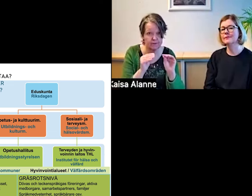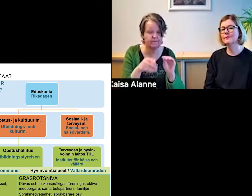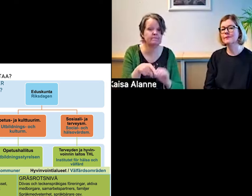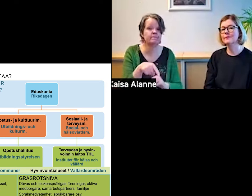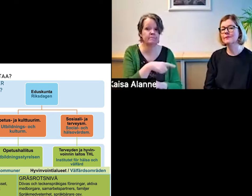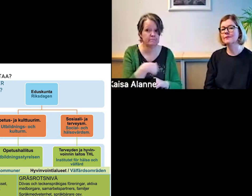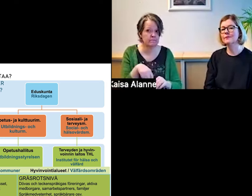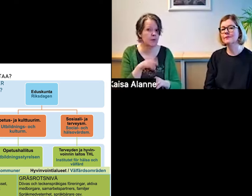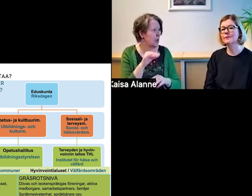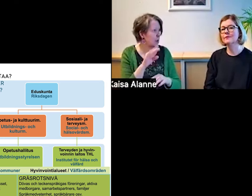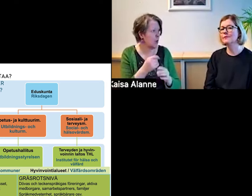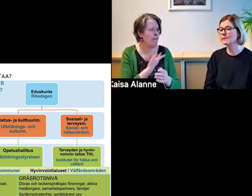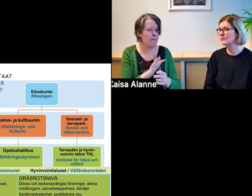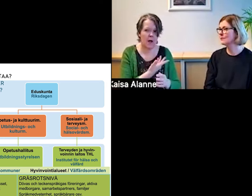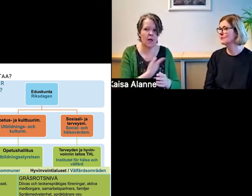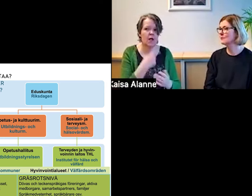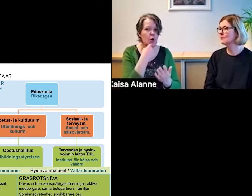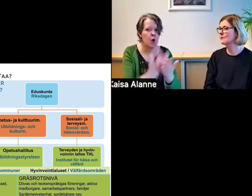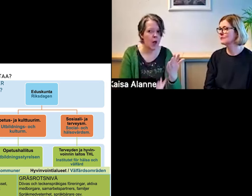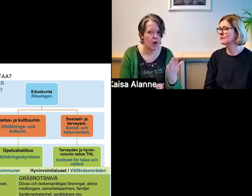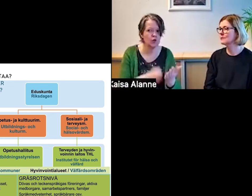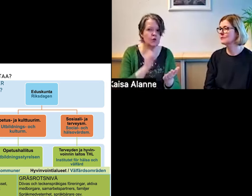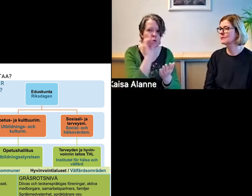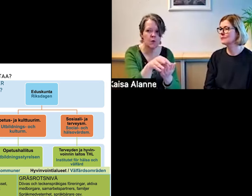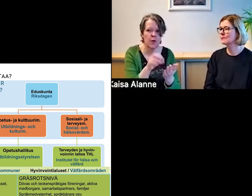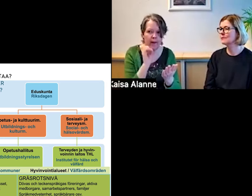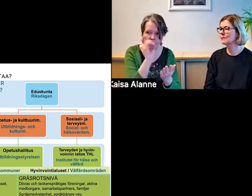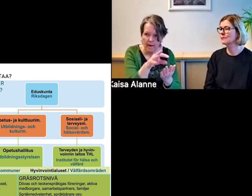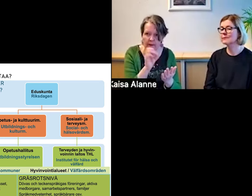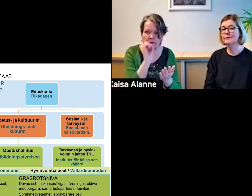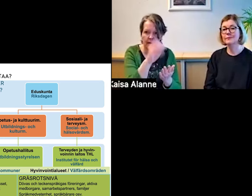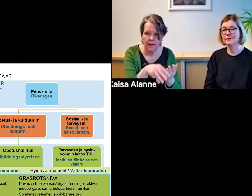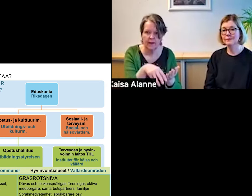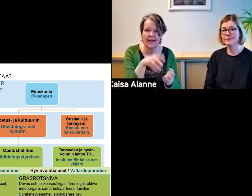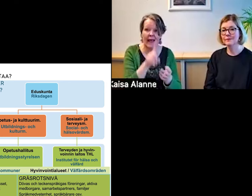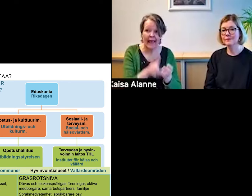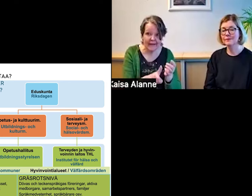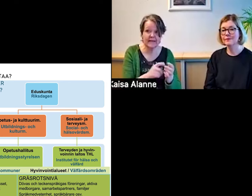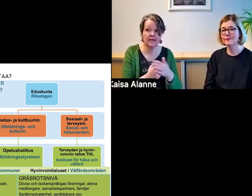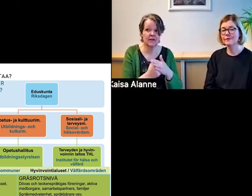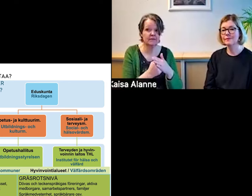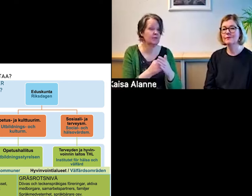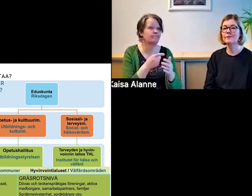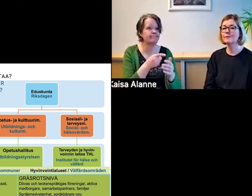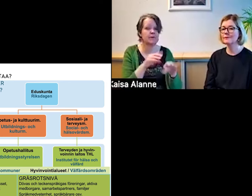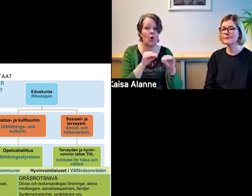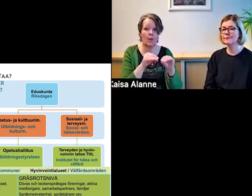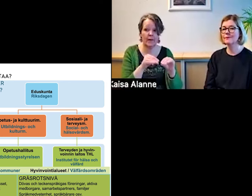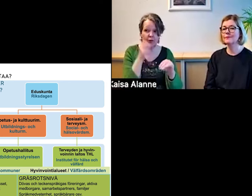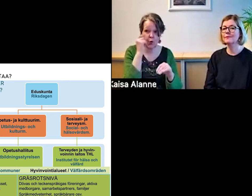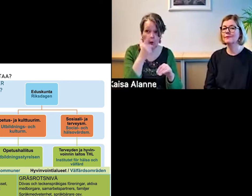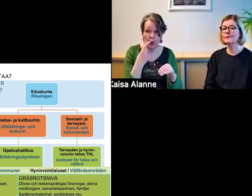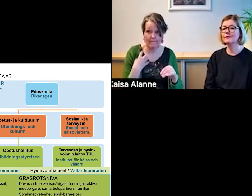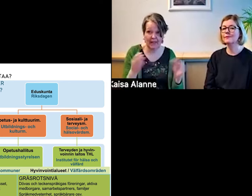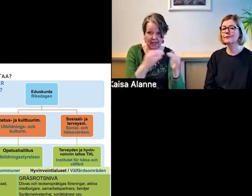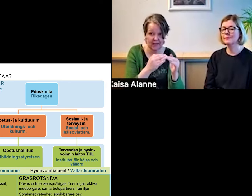Ja kun eduskunnassa käytiin keskustelua uudesta varhaiskasvatuslaista, niin me lähetettiin valtavasti sitten lausuntoja